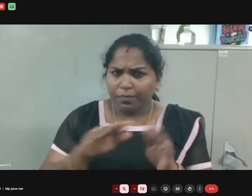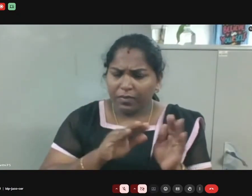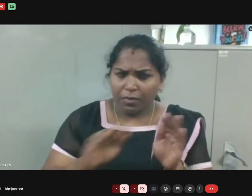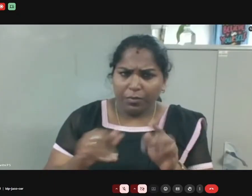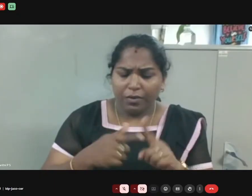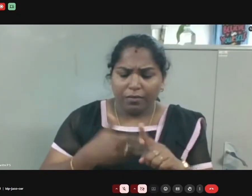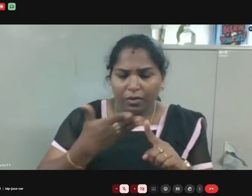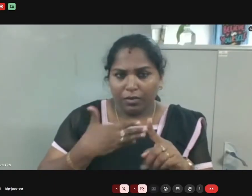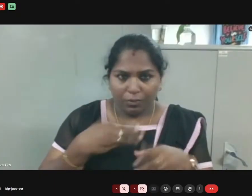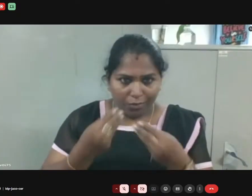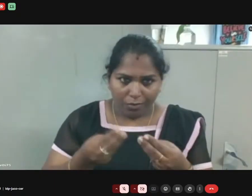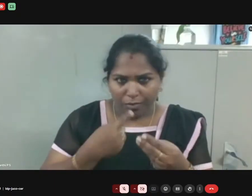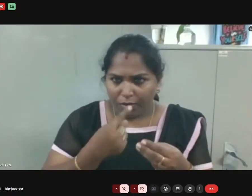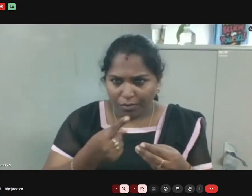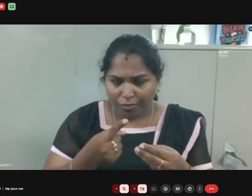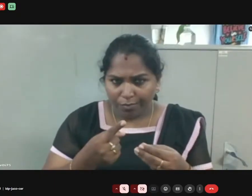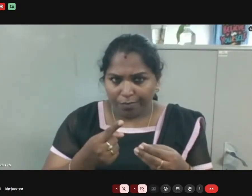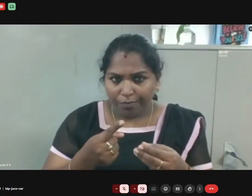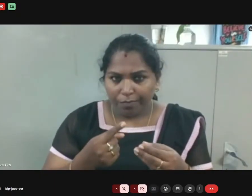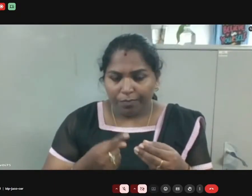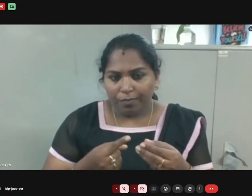തെറാപ്പി കൊടുക്കുന്നു പറഞ്ഞല്ലോ.